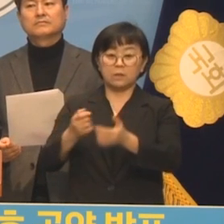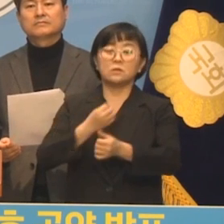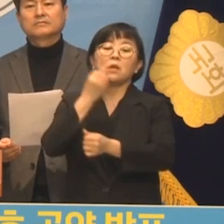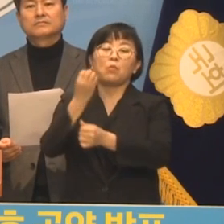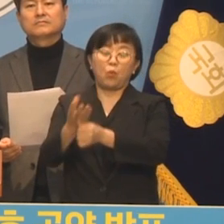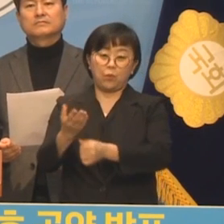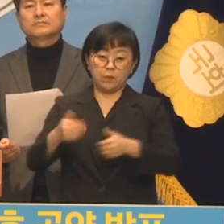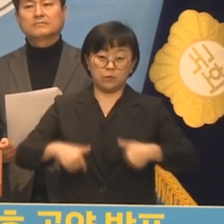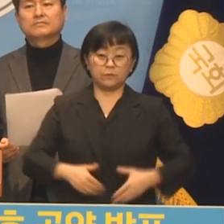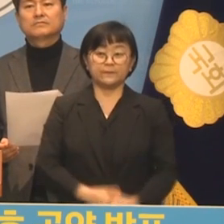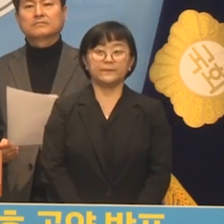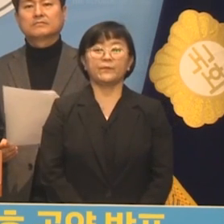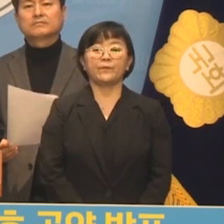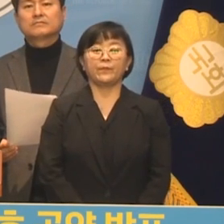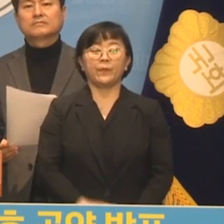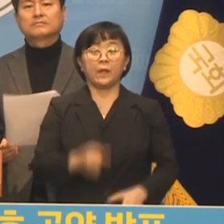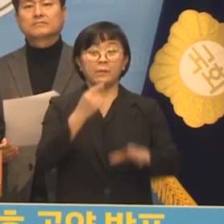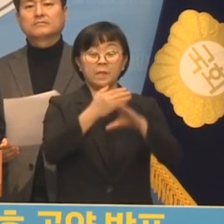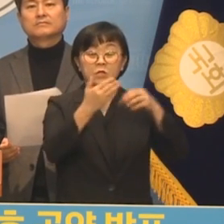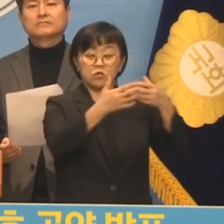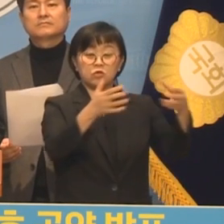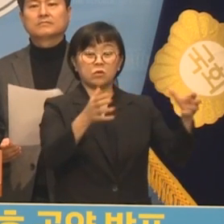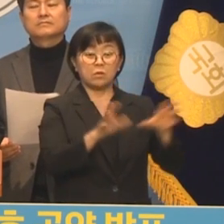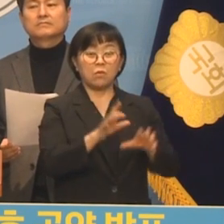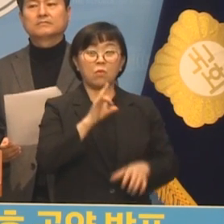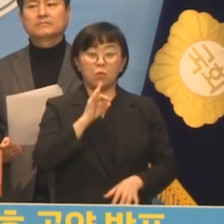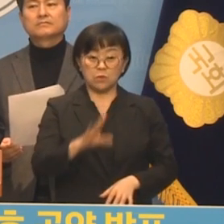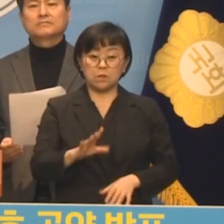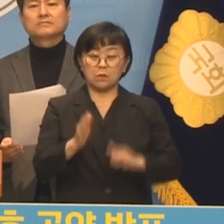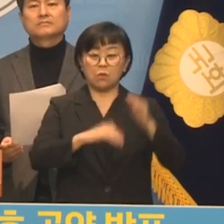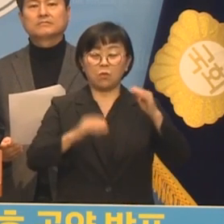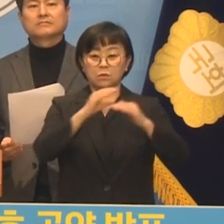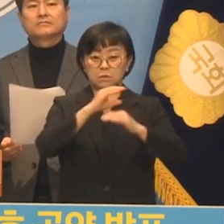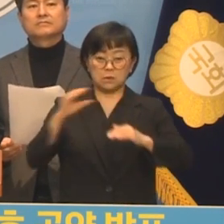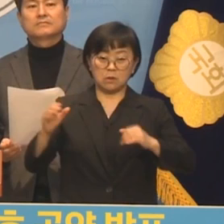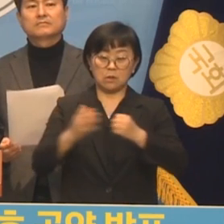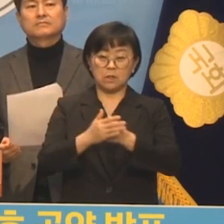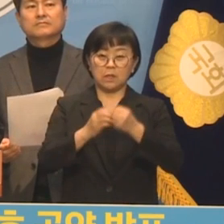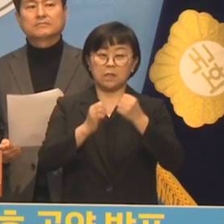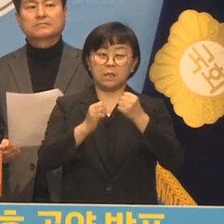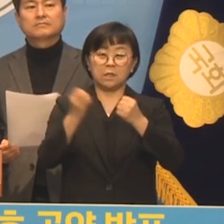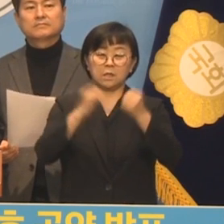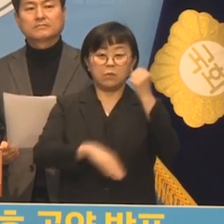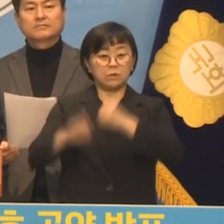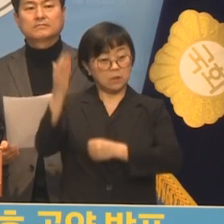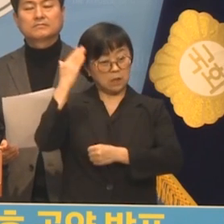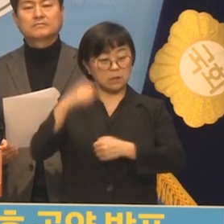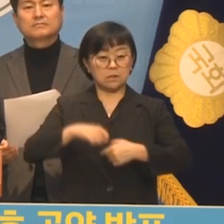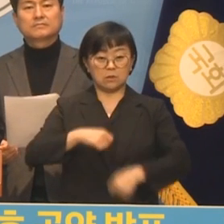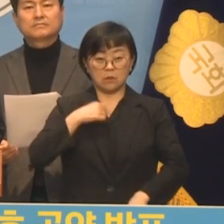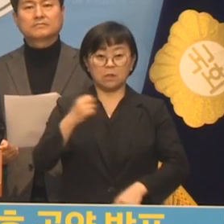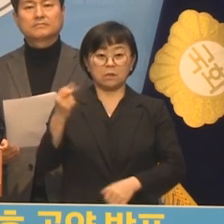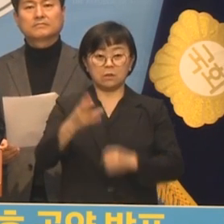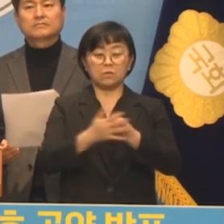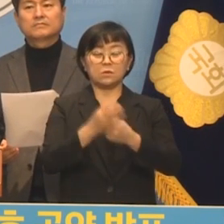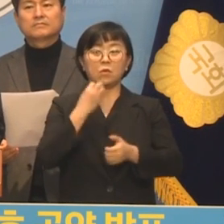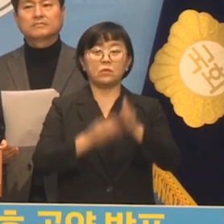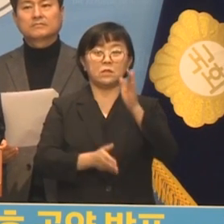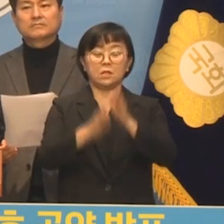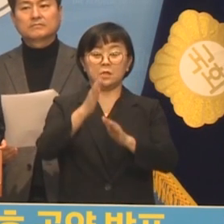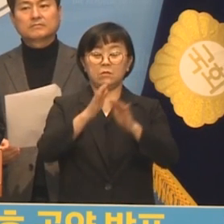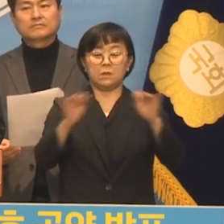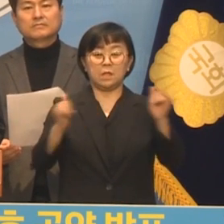주시기 바랍니다. 더불어민주당은 오직 공정, 상식, 정의 그리고 서울